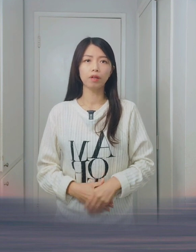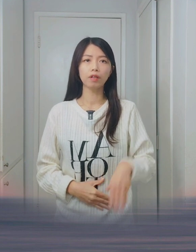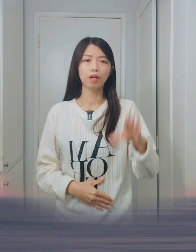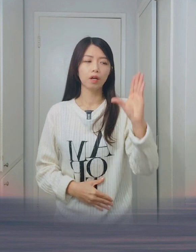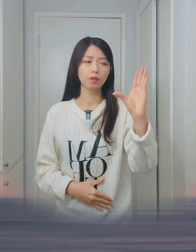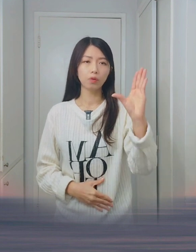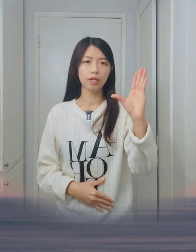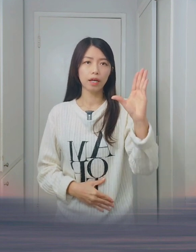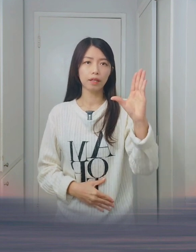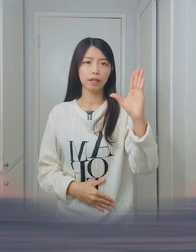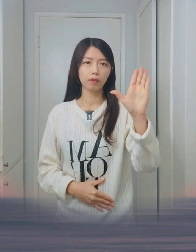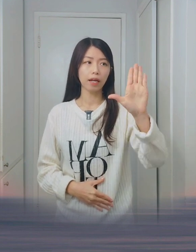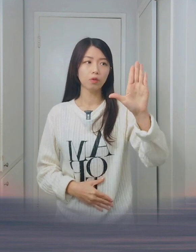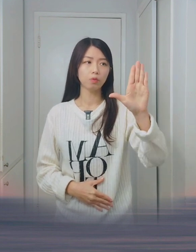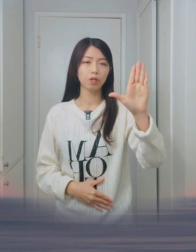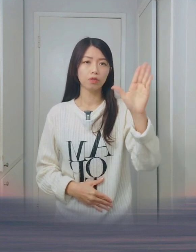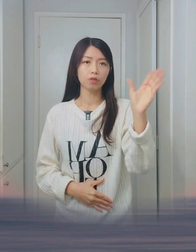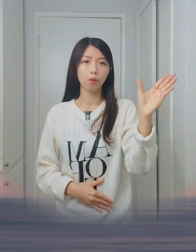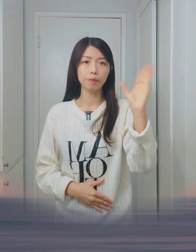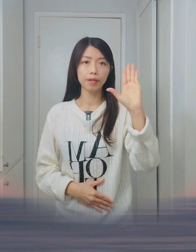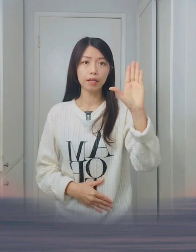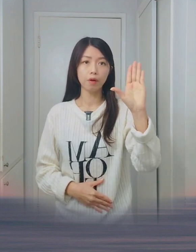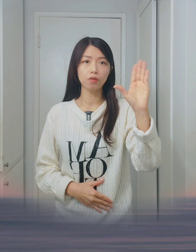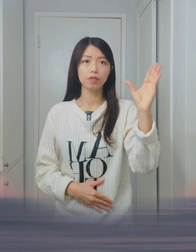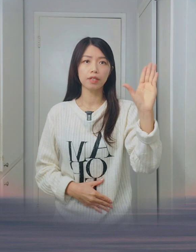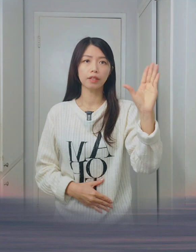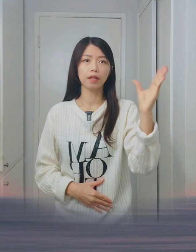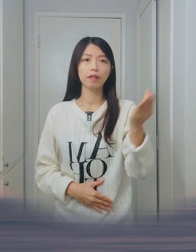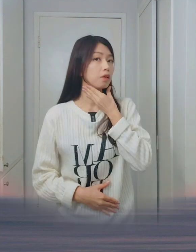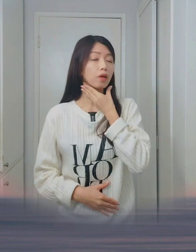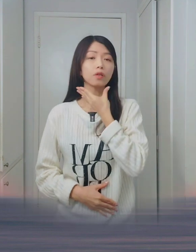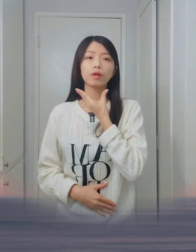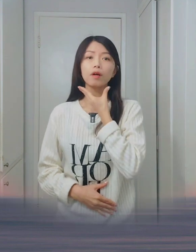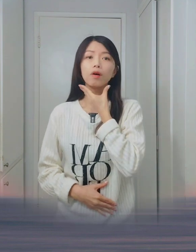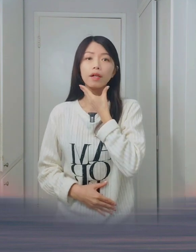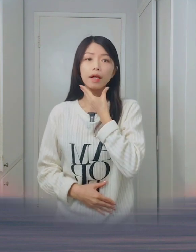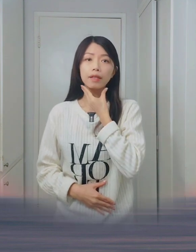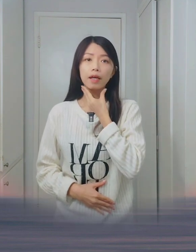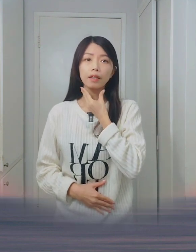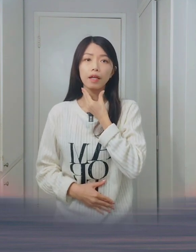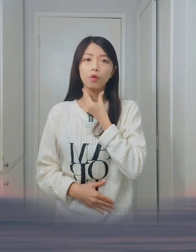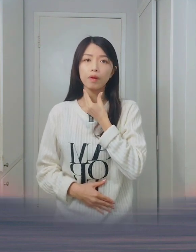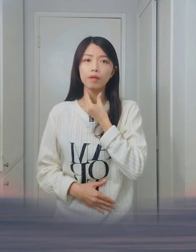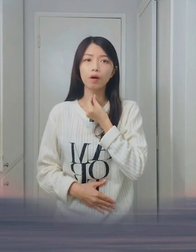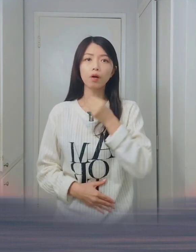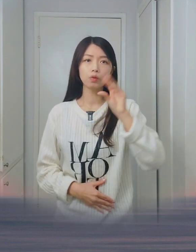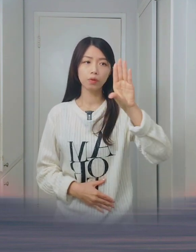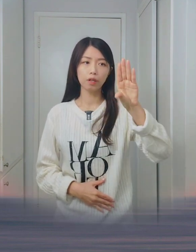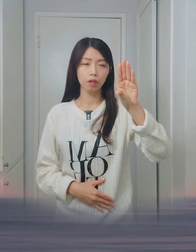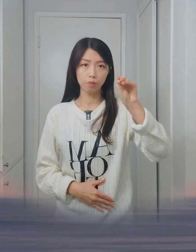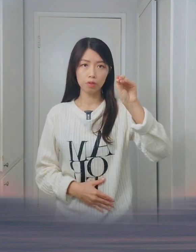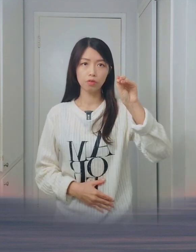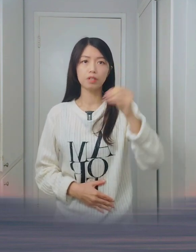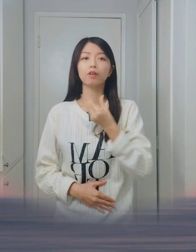뜻의 수어는 손을 이 상태에서 다른 손을 붙여주시고 엄지만 살짝 벌려주신 이 상태에서 턱 있는 쪽에서 살짝 내려오면서